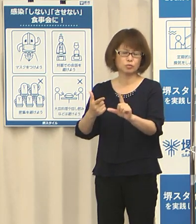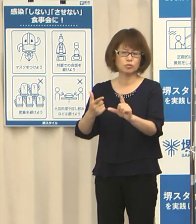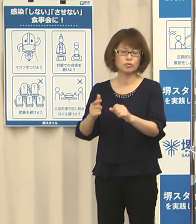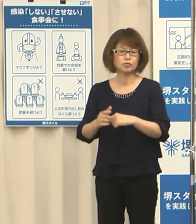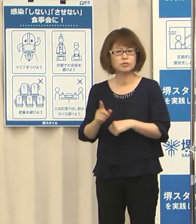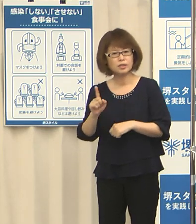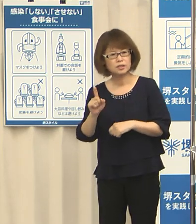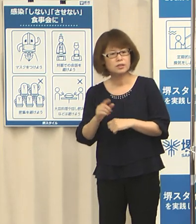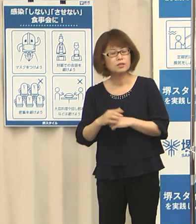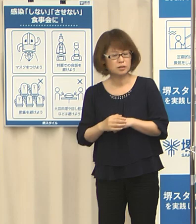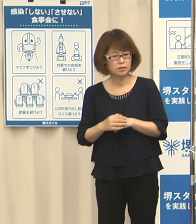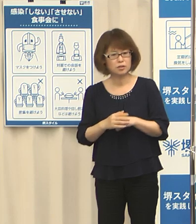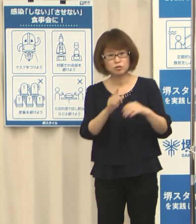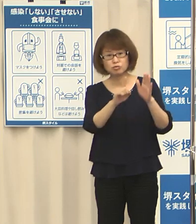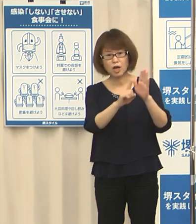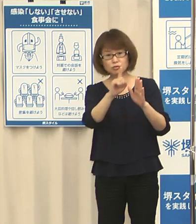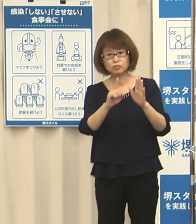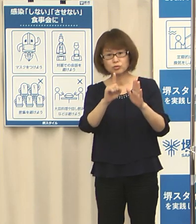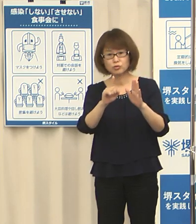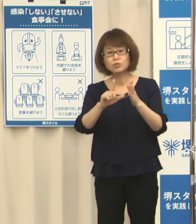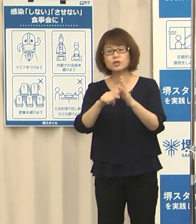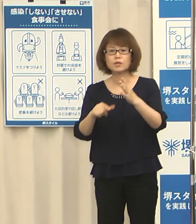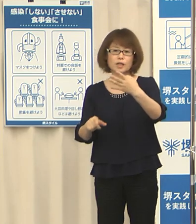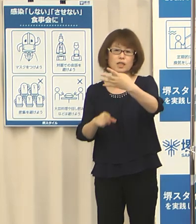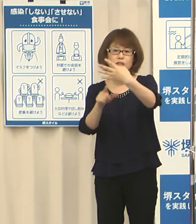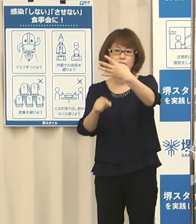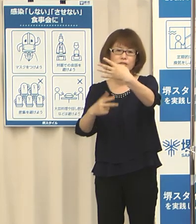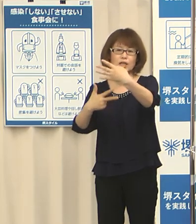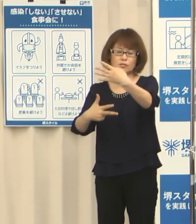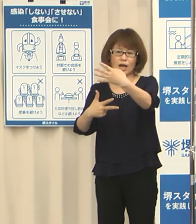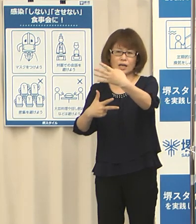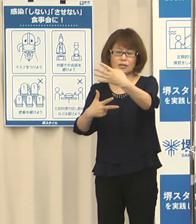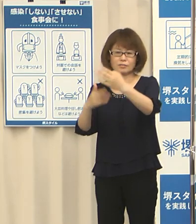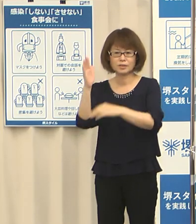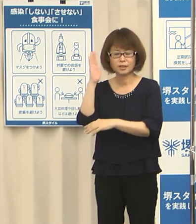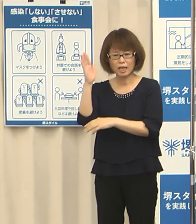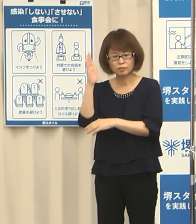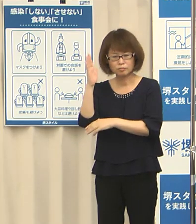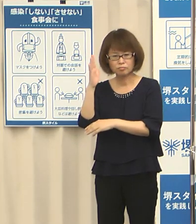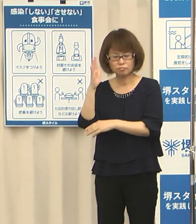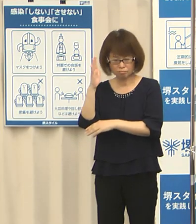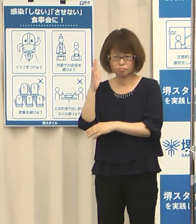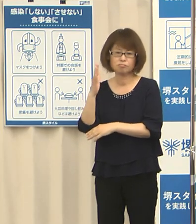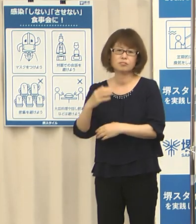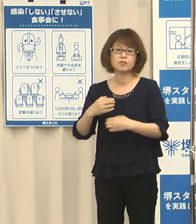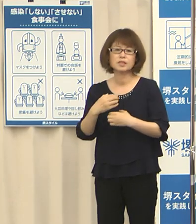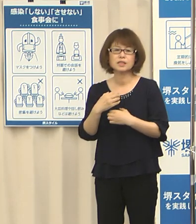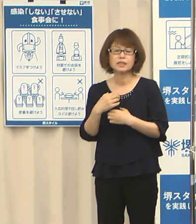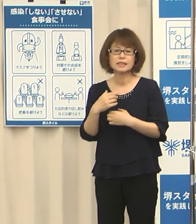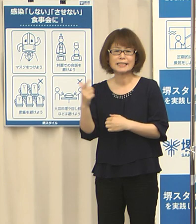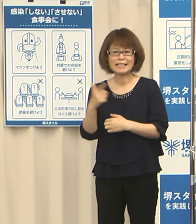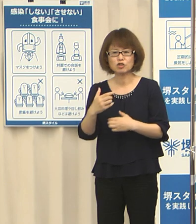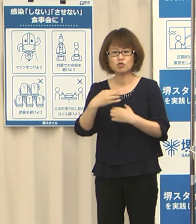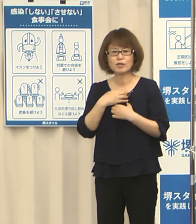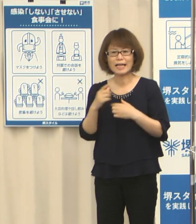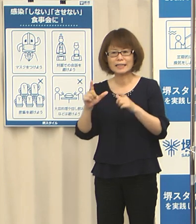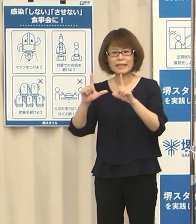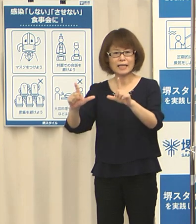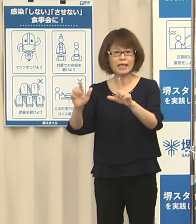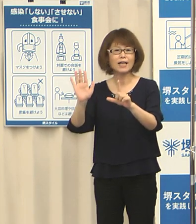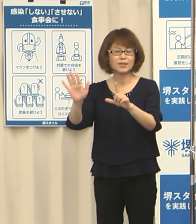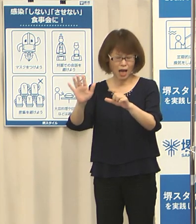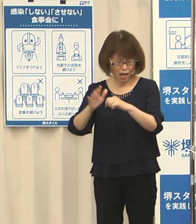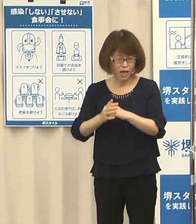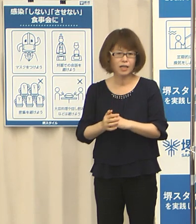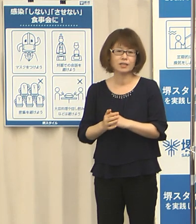のグラフのところでは4月7日に政府の緊急事態宣言が発令をされまして、実際に4月8日0時